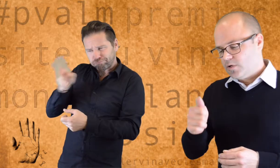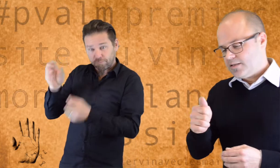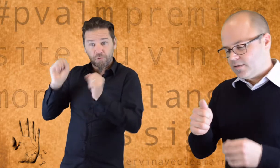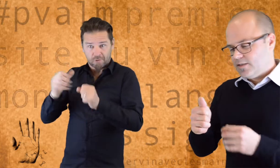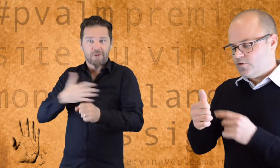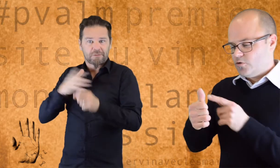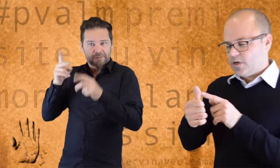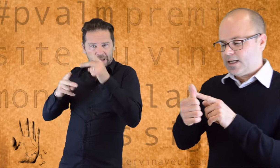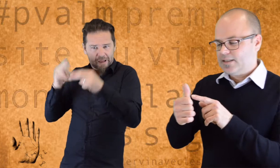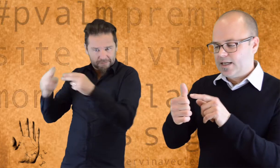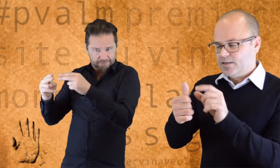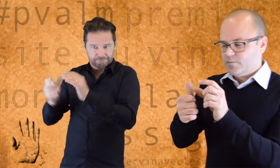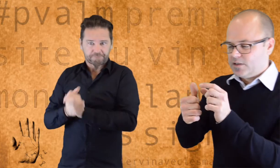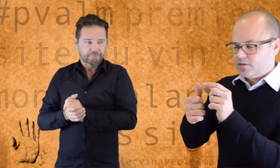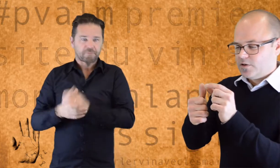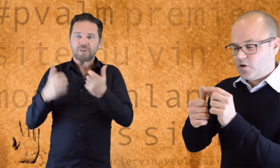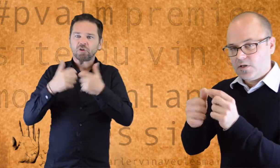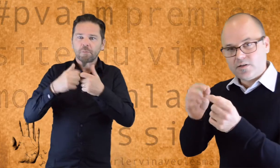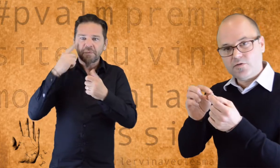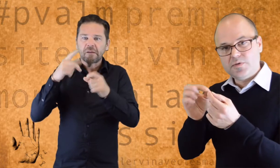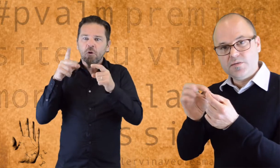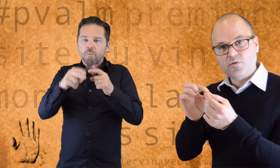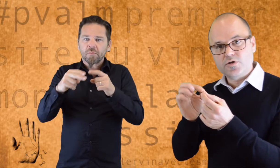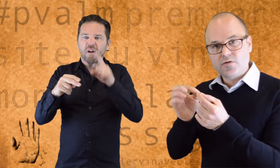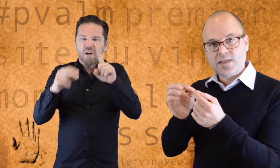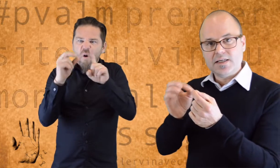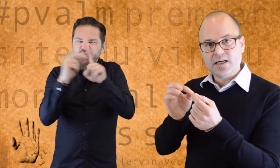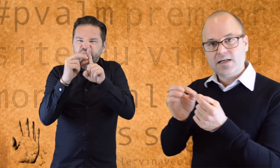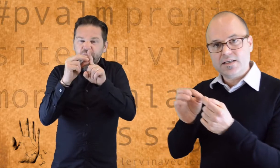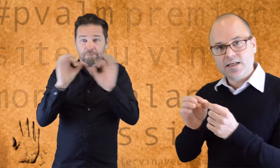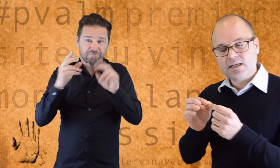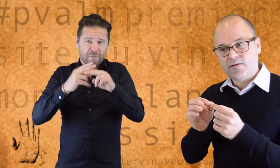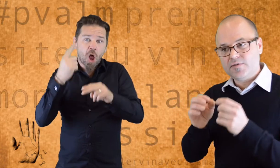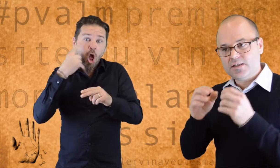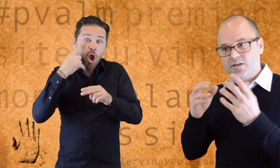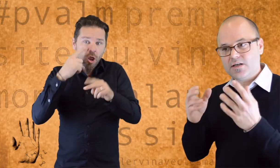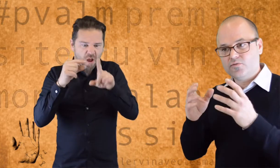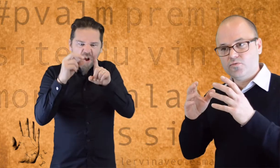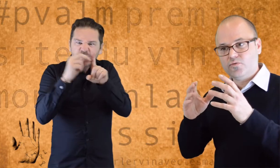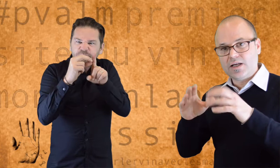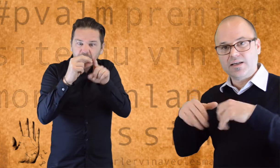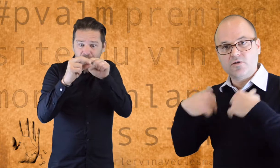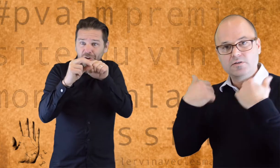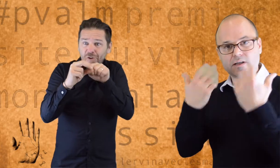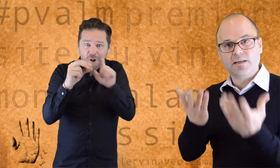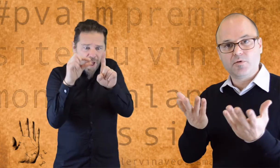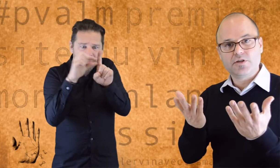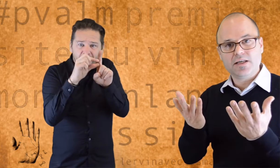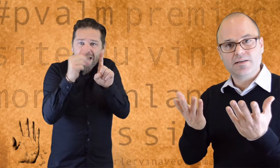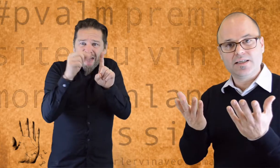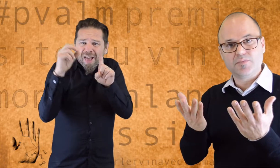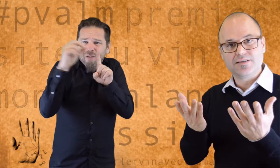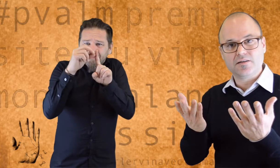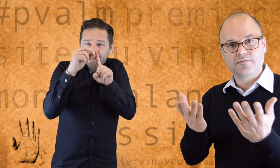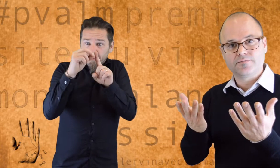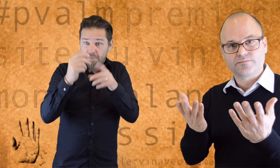Quand on laisse des yeux à la taille, mais dans un œil, dans ce petit bourgeon qui est là, il y a en fait déjà toute la récolte de l'année